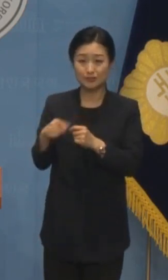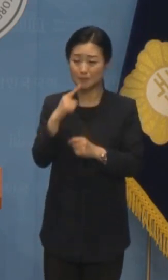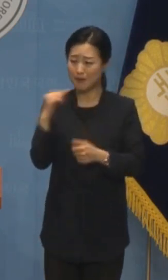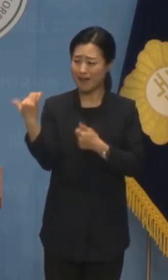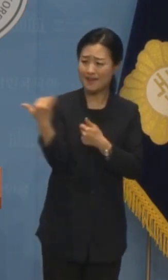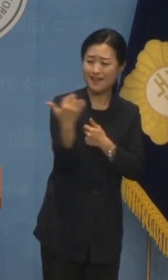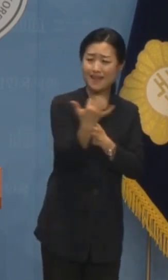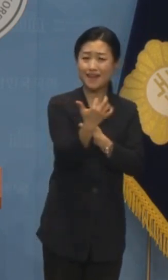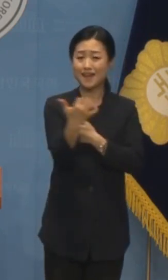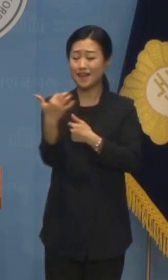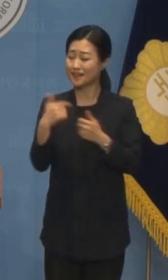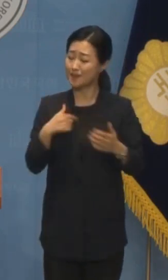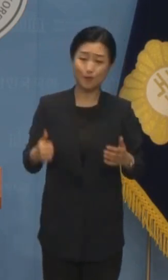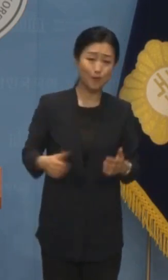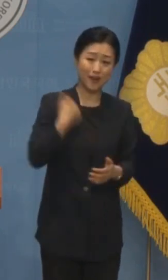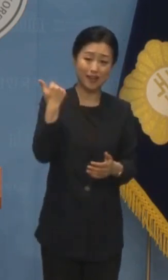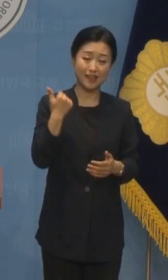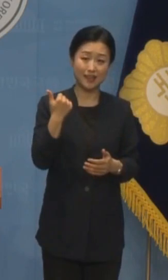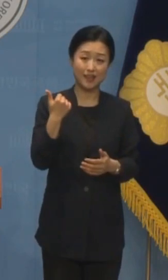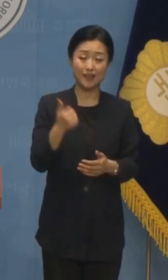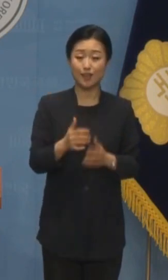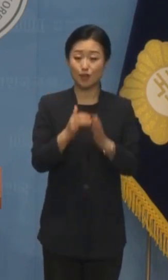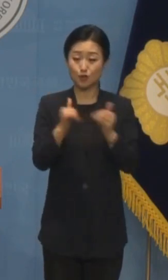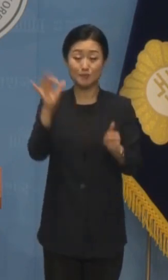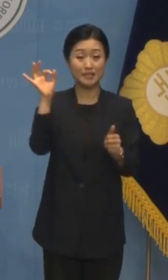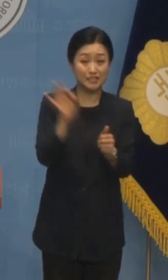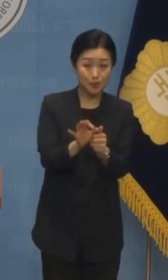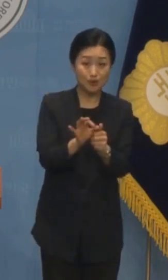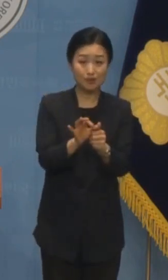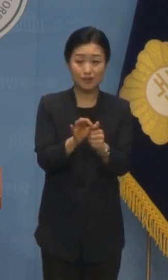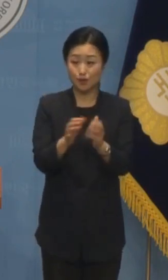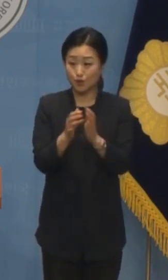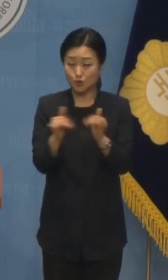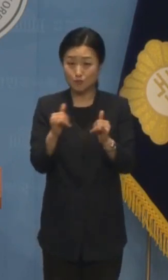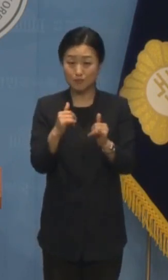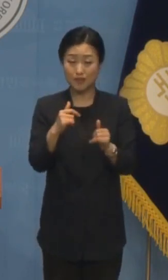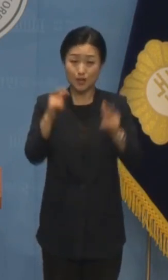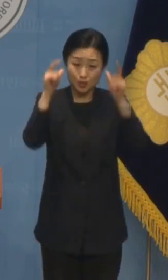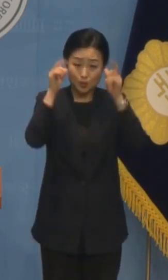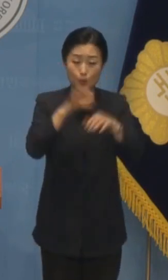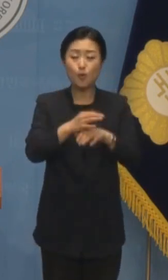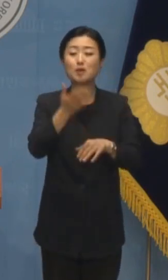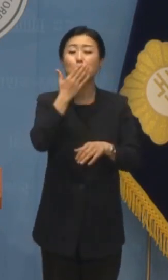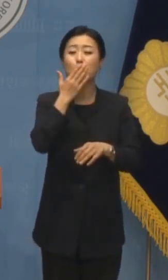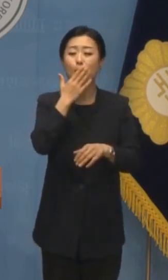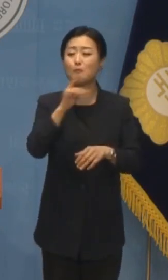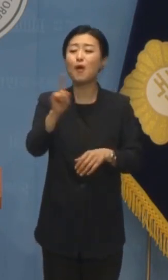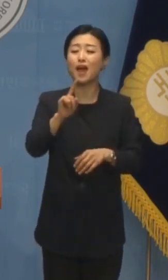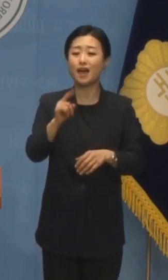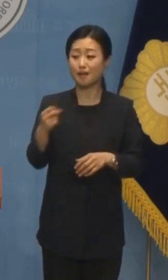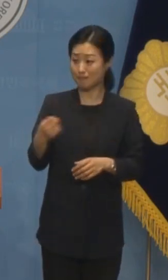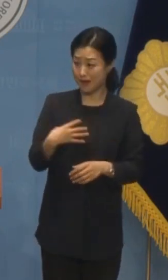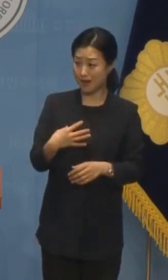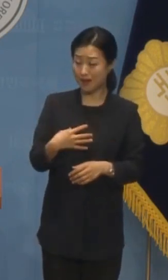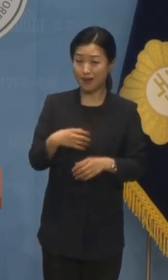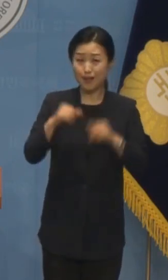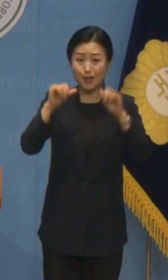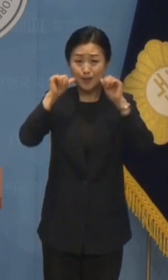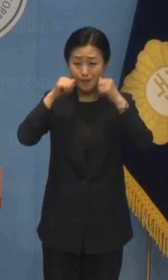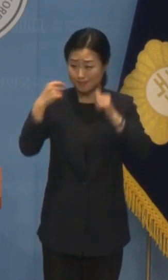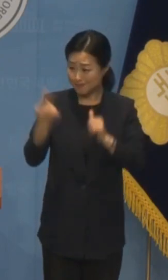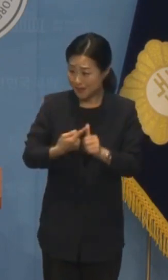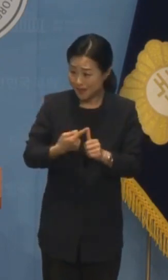말들이 너무나 화가 납니다. 전국민 지원금 지급하면 국민들이 소고기나 사 먹지 뭘 생산적인 거 하겠냐라고 비웃는